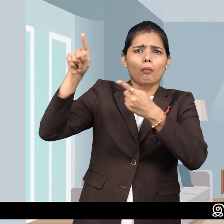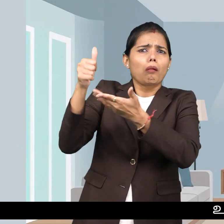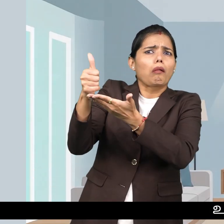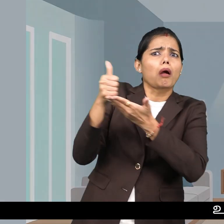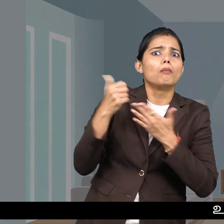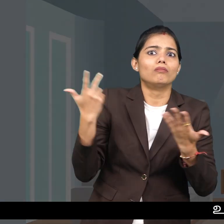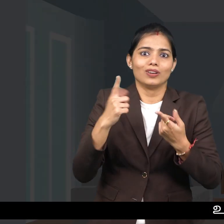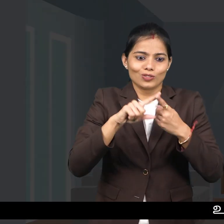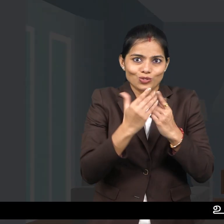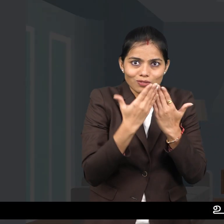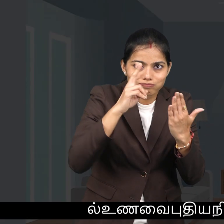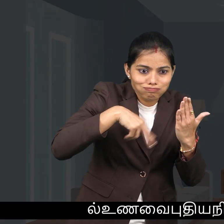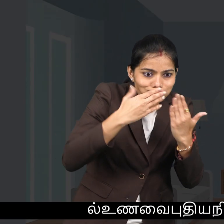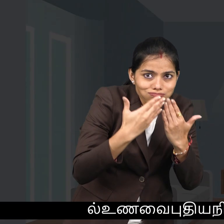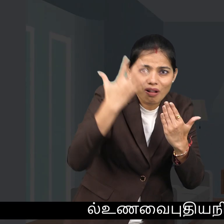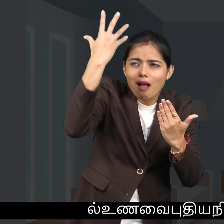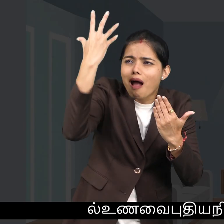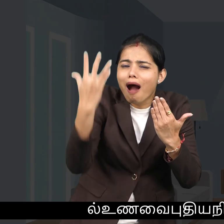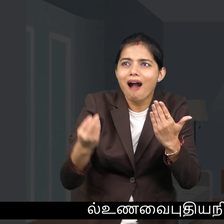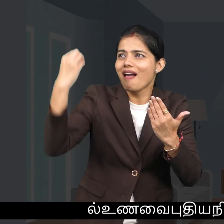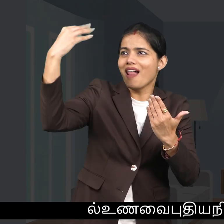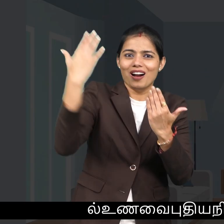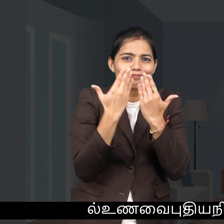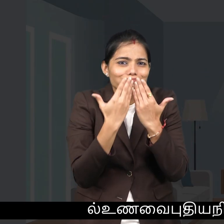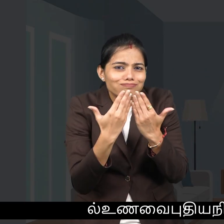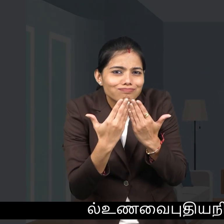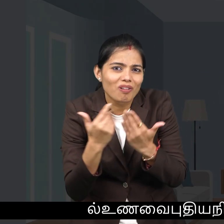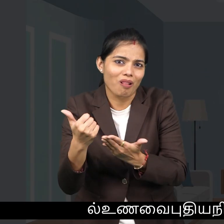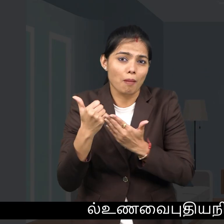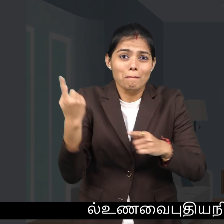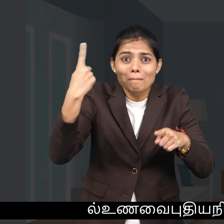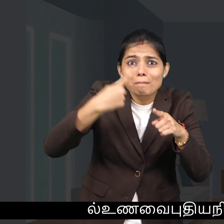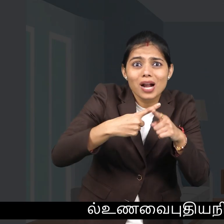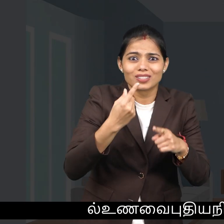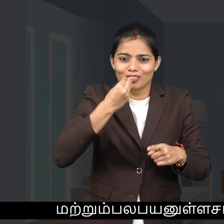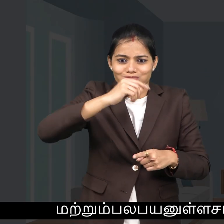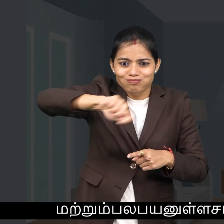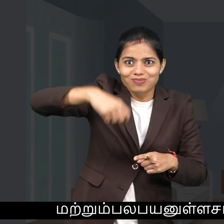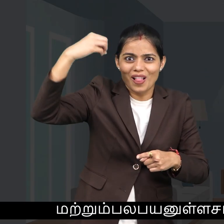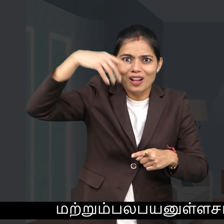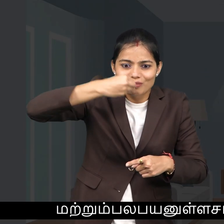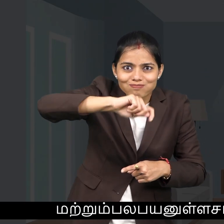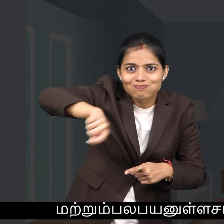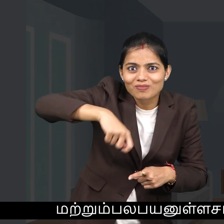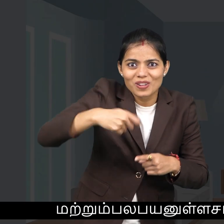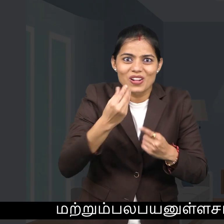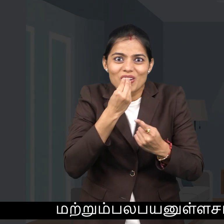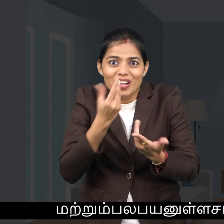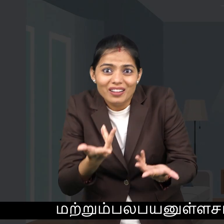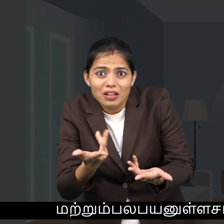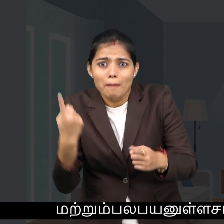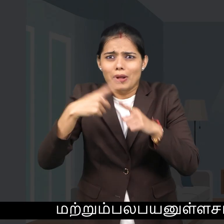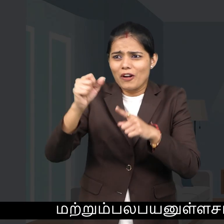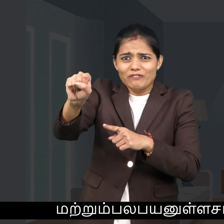படிக்கவும், உணவை ஃப்ரிட்ஜில் உணவை புதிய நிலையில் வைத்திருக்க உதவுகிறது மற்றும் பல